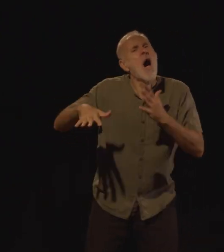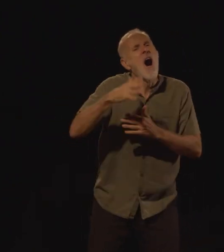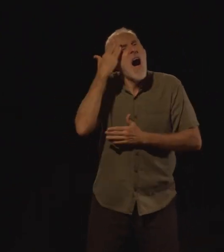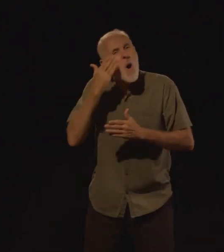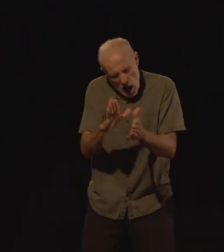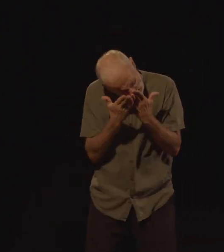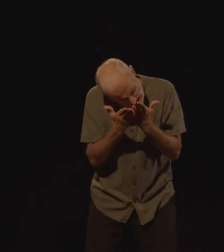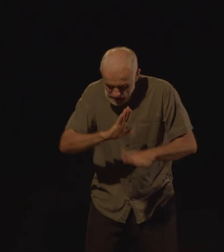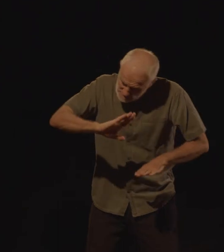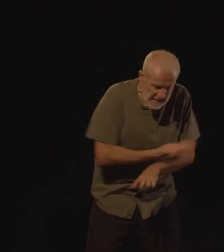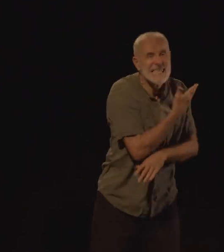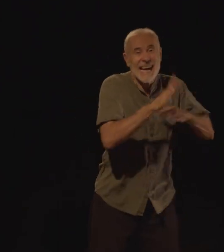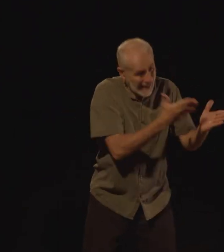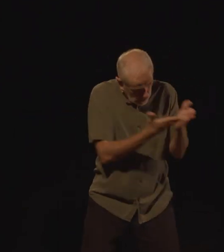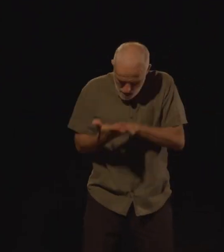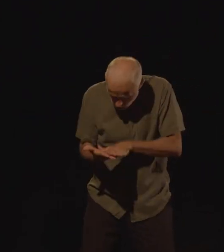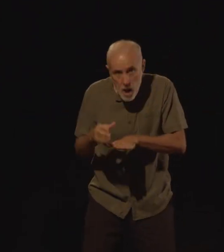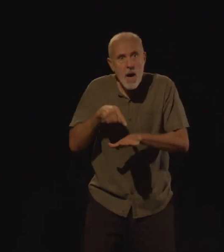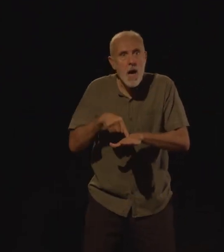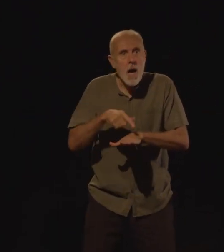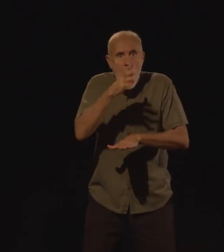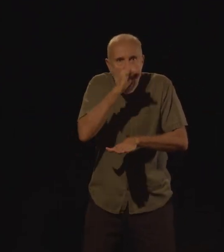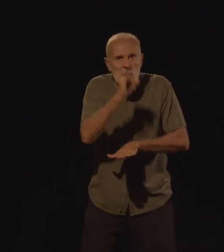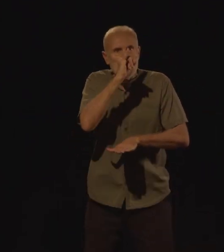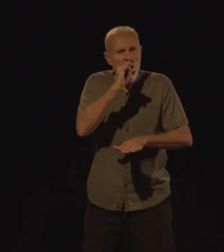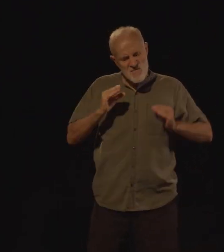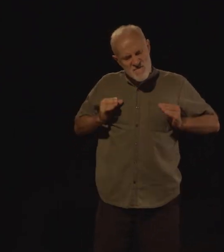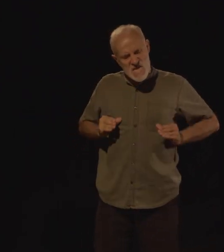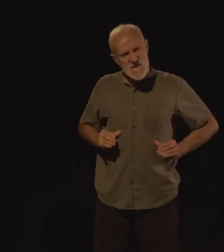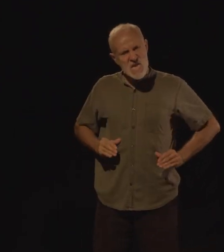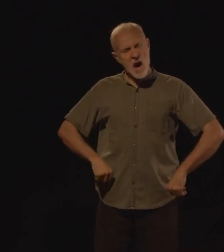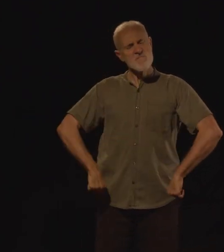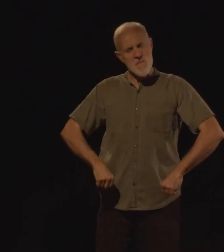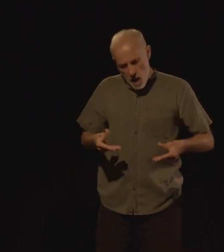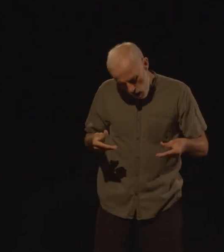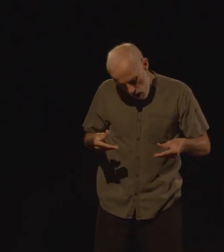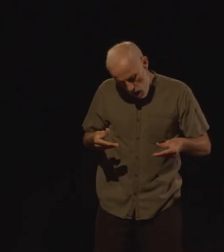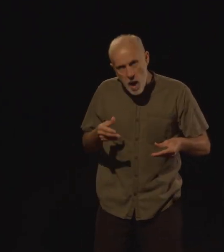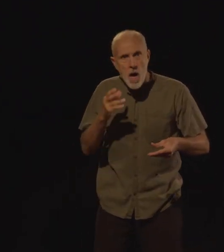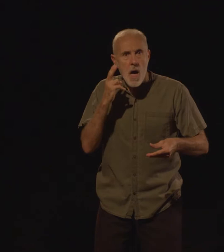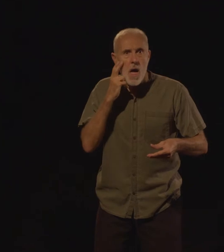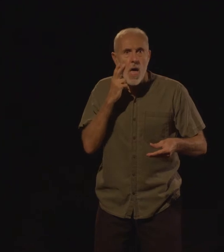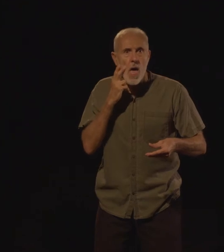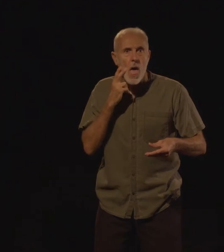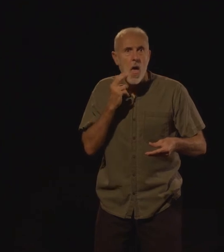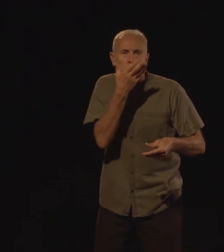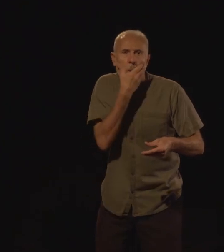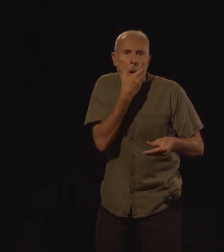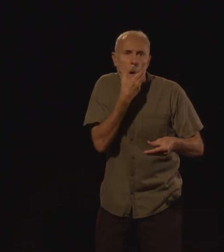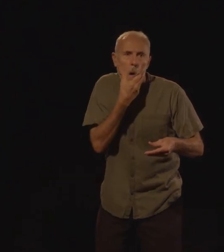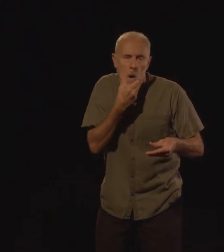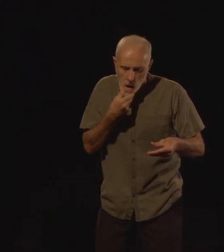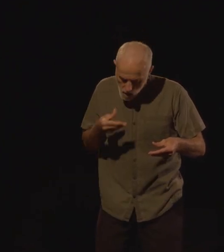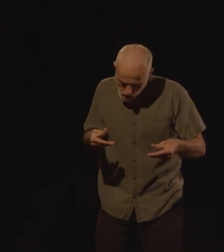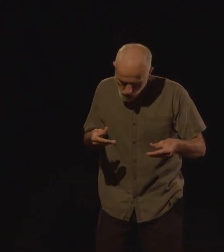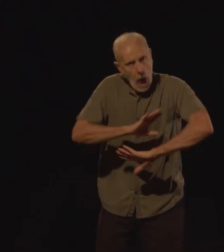rhinocéros cuirassé. Et ce rhinocéros cuirassé, il le trouva beau. Il